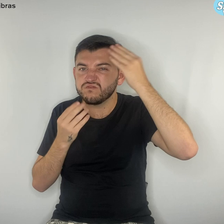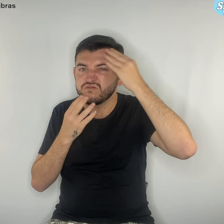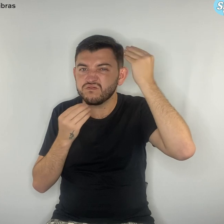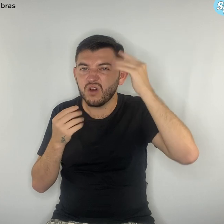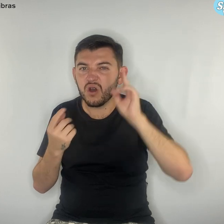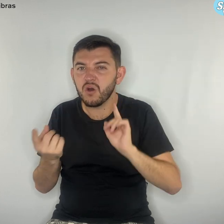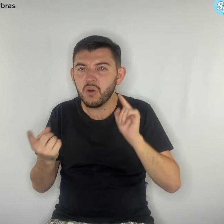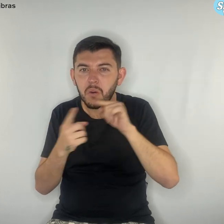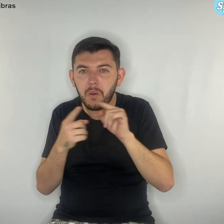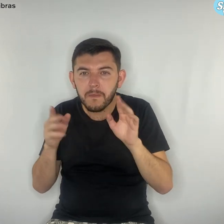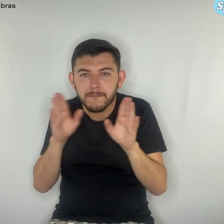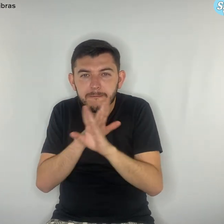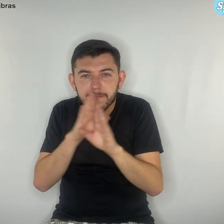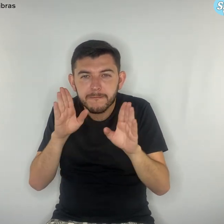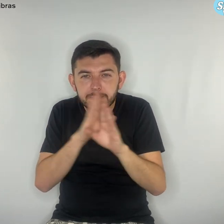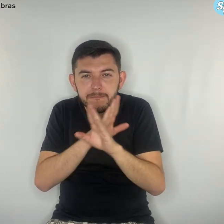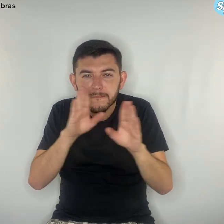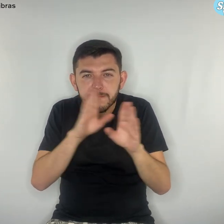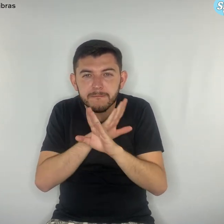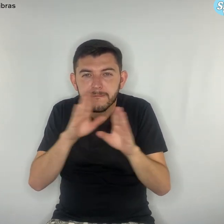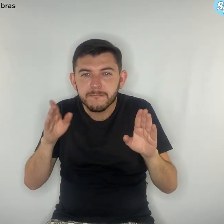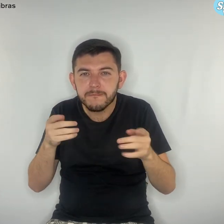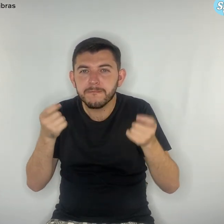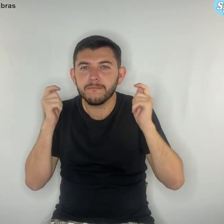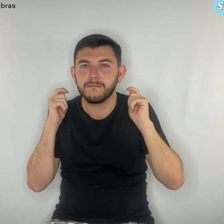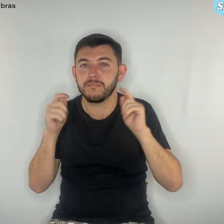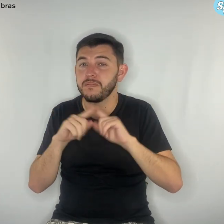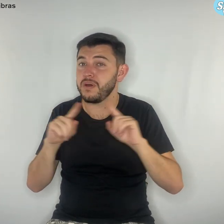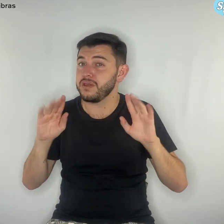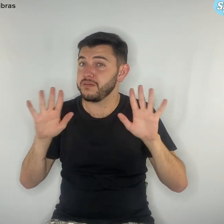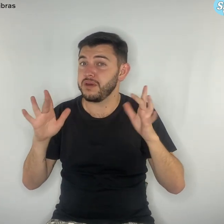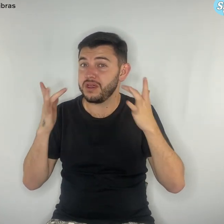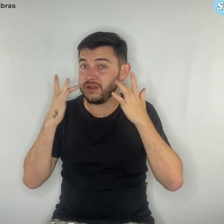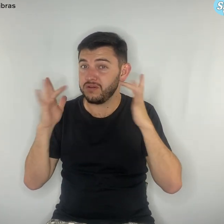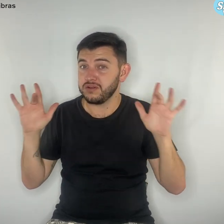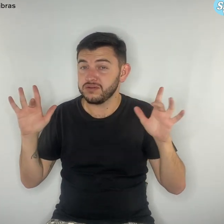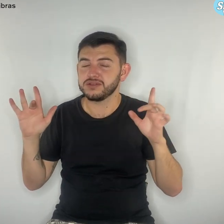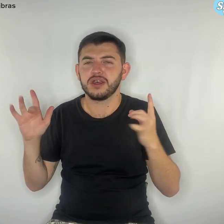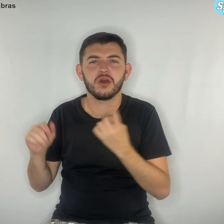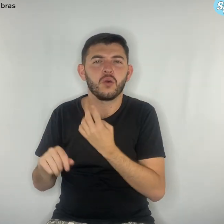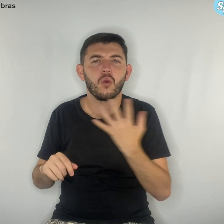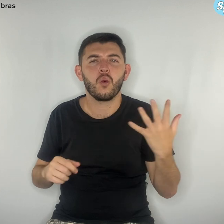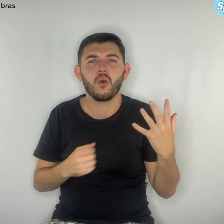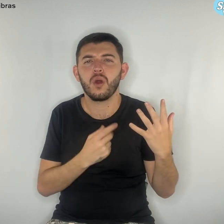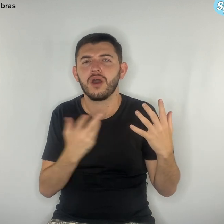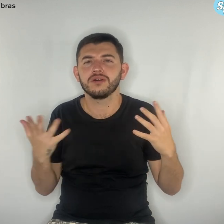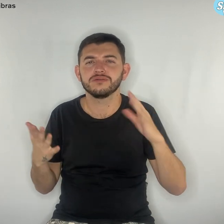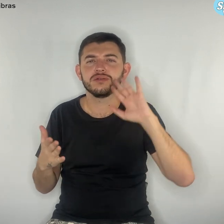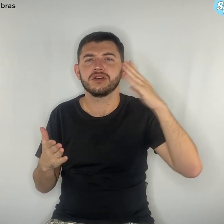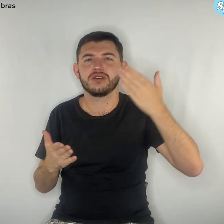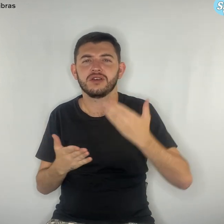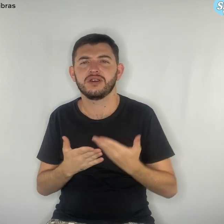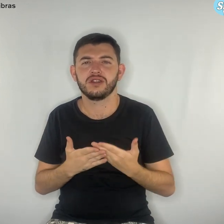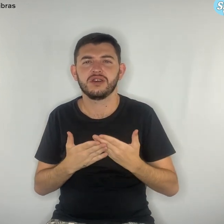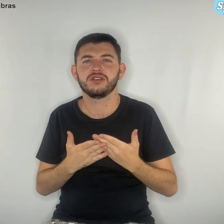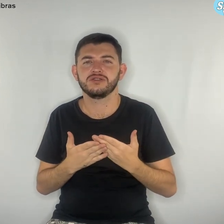expiação coletiva. Não sei quantos creem nas fábulas que os